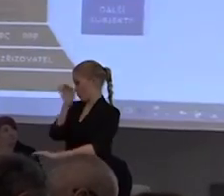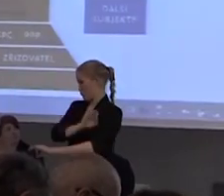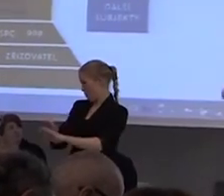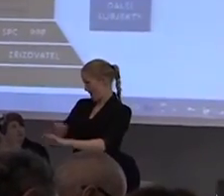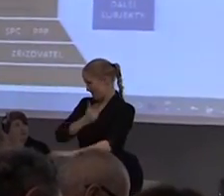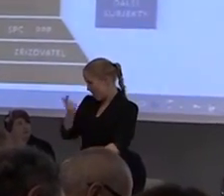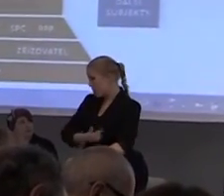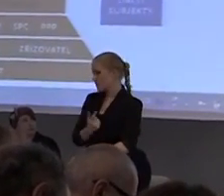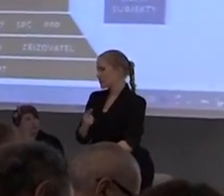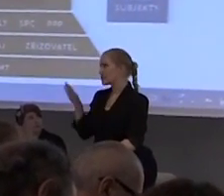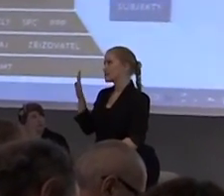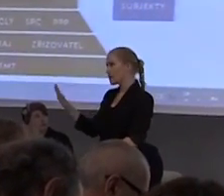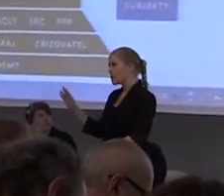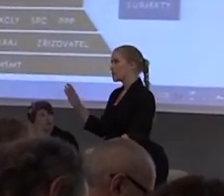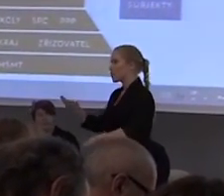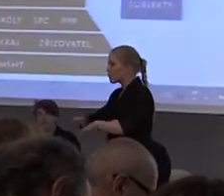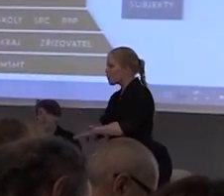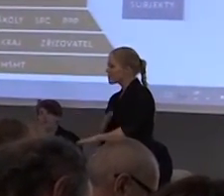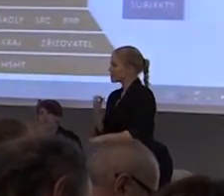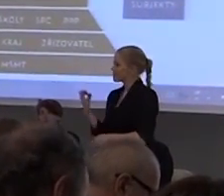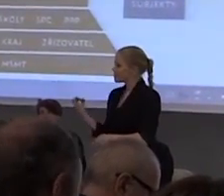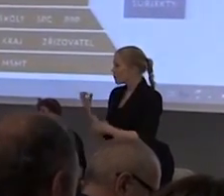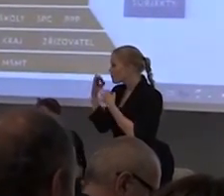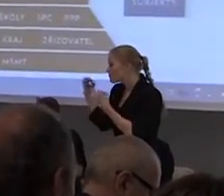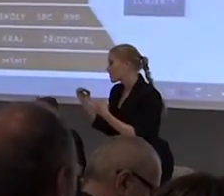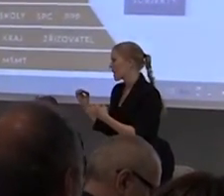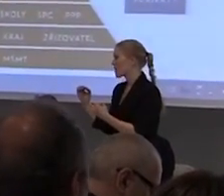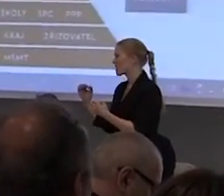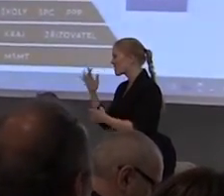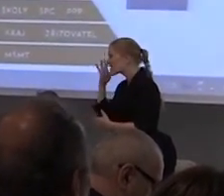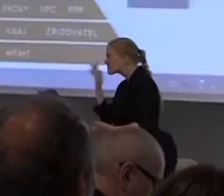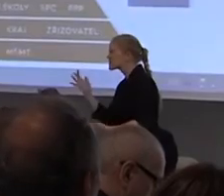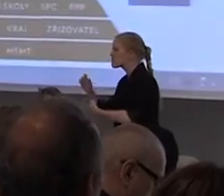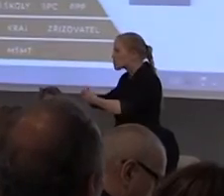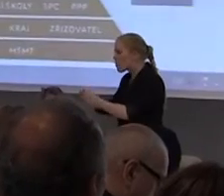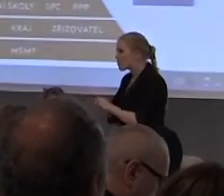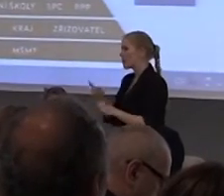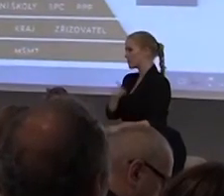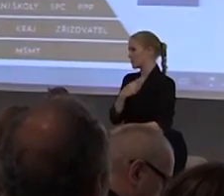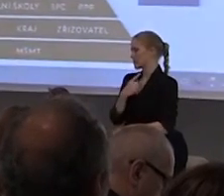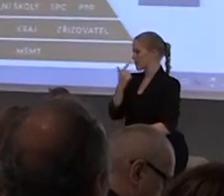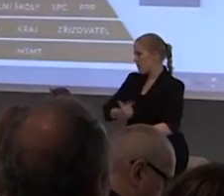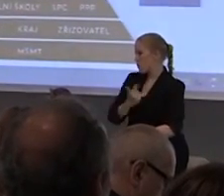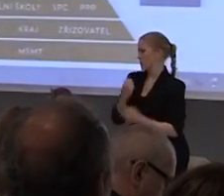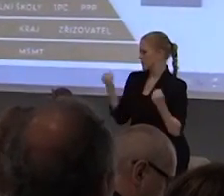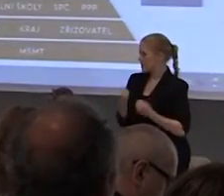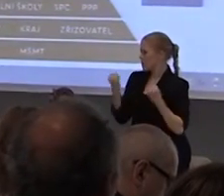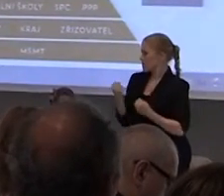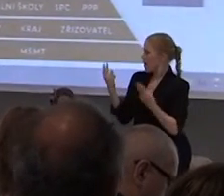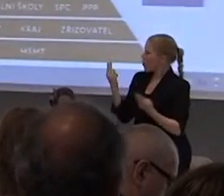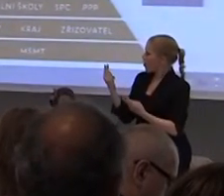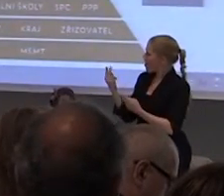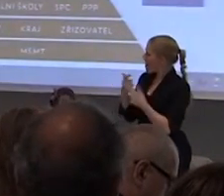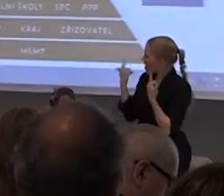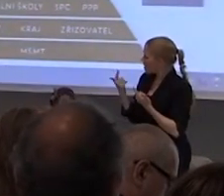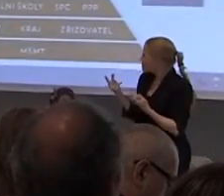v rámci toho projektu, jak tím standardem práce asistenta, tak těmi třemi desítkami metodik práce, které